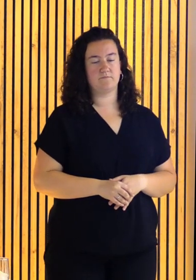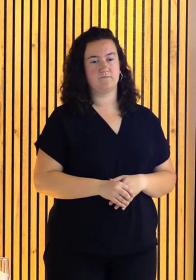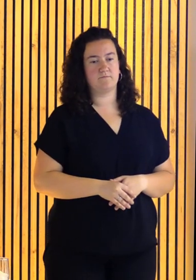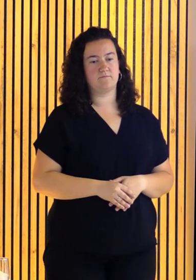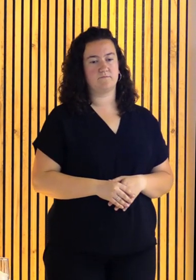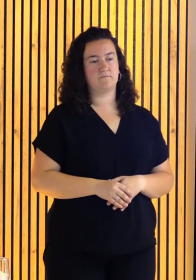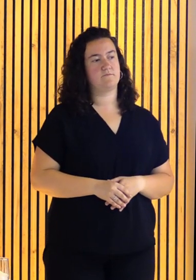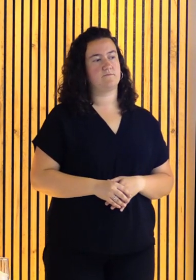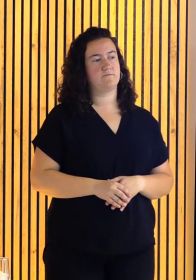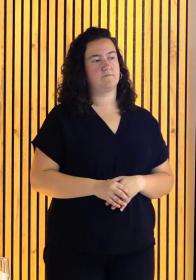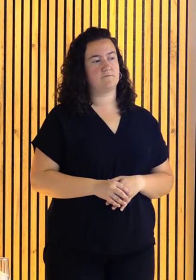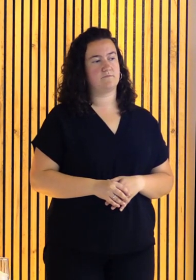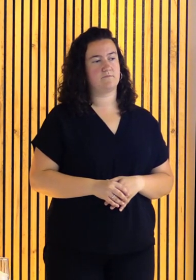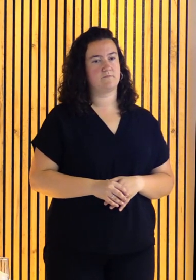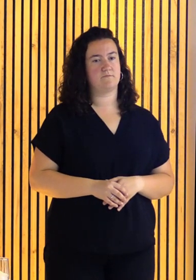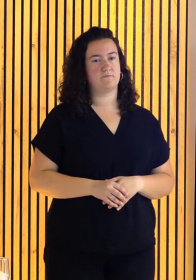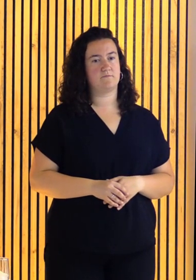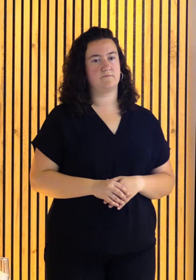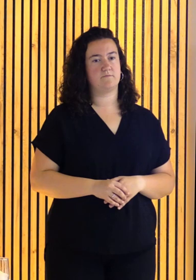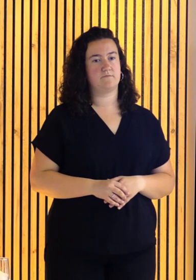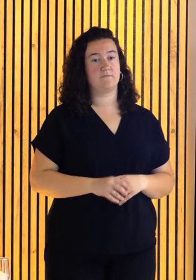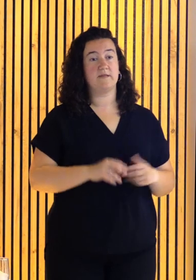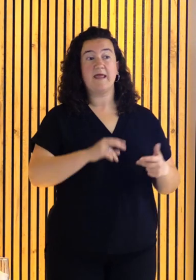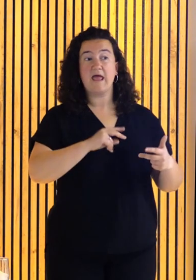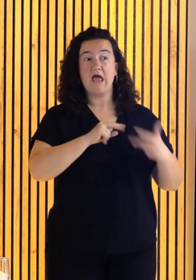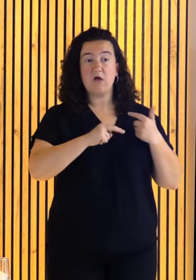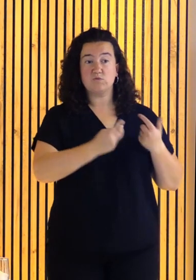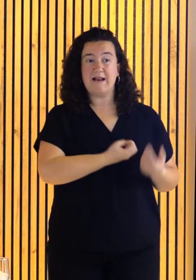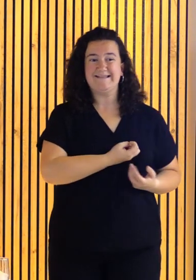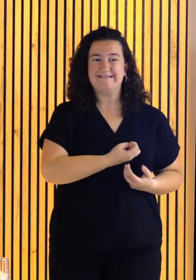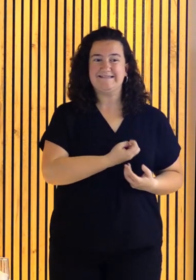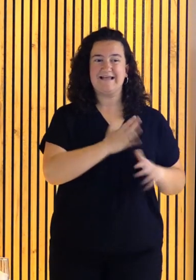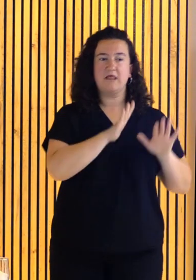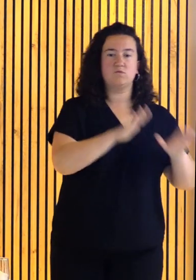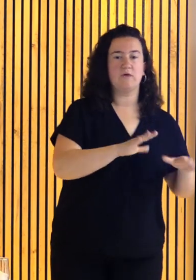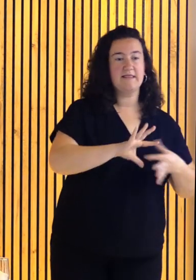du euskaltzaletasuna intersezionalitatean sartzeko.